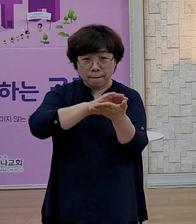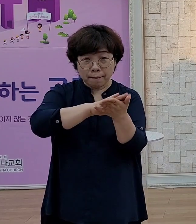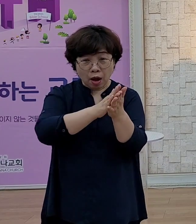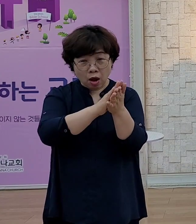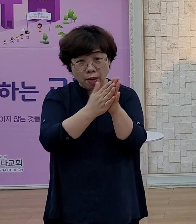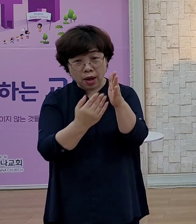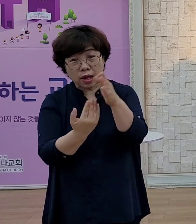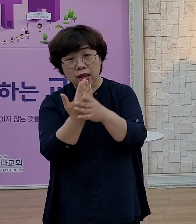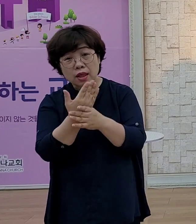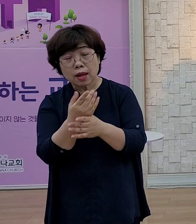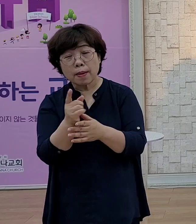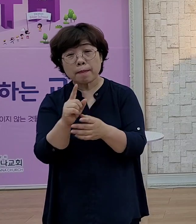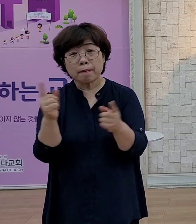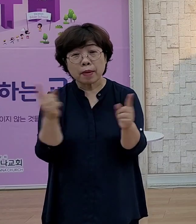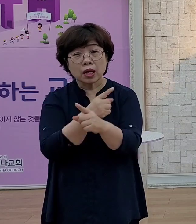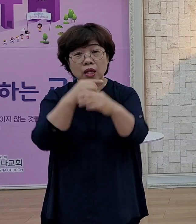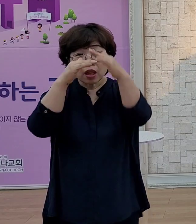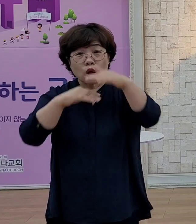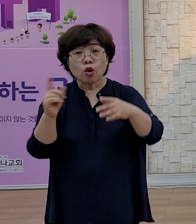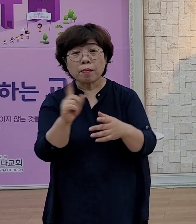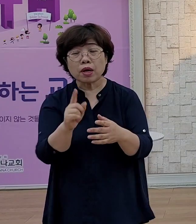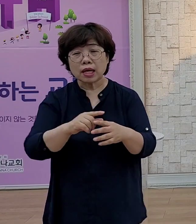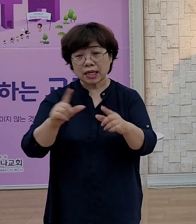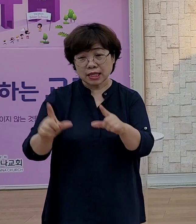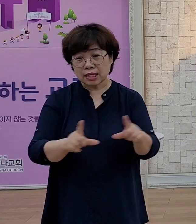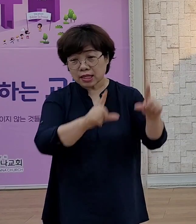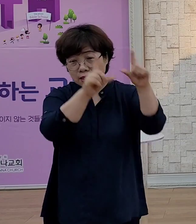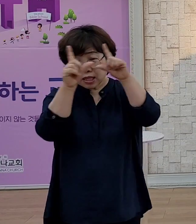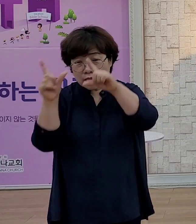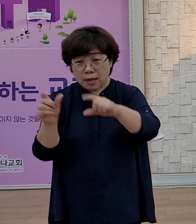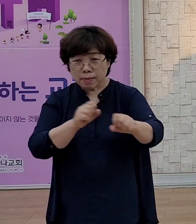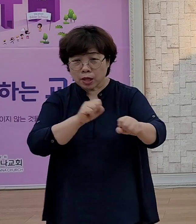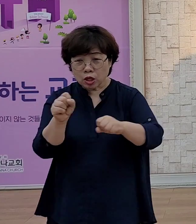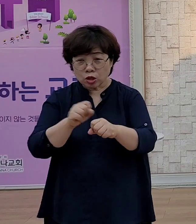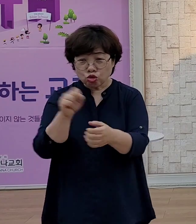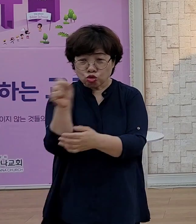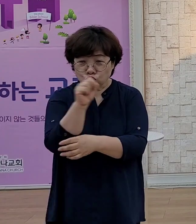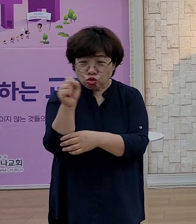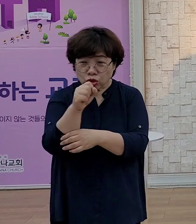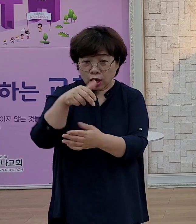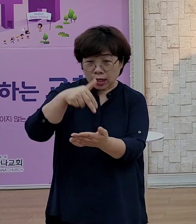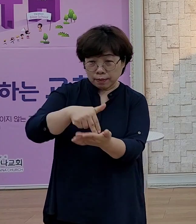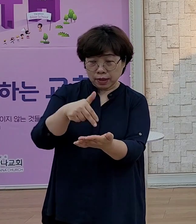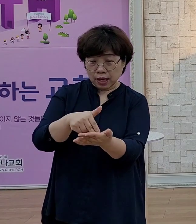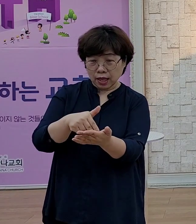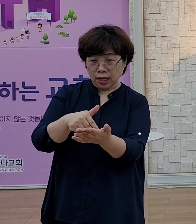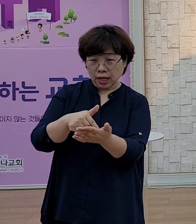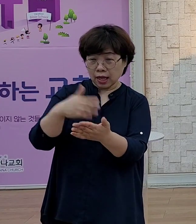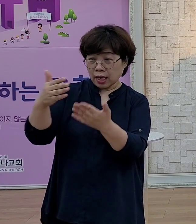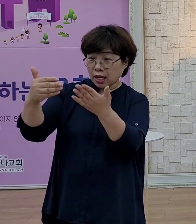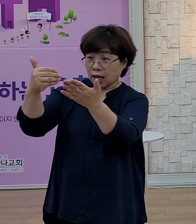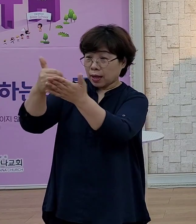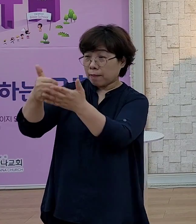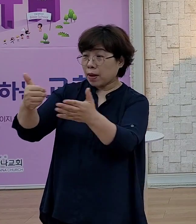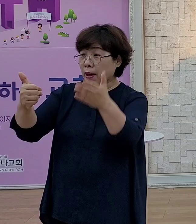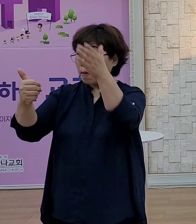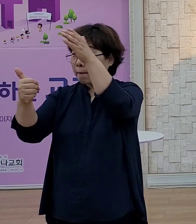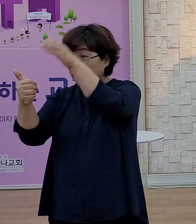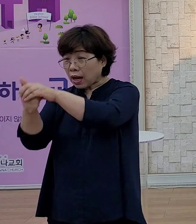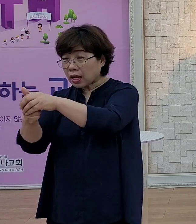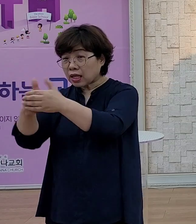달라졌습니다. 뭐가 바뀌었습니까? 그 삶의 운전대, 내가 운전하고 있던 그 운전대를 하나님께